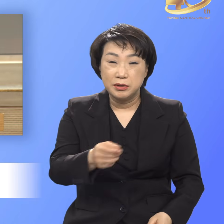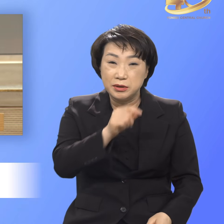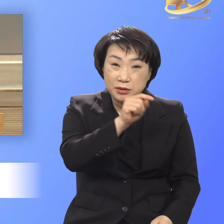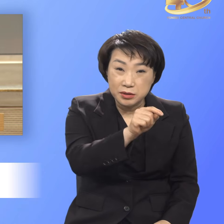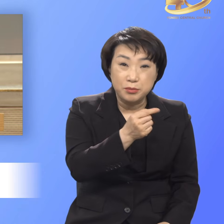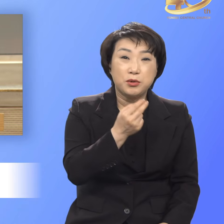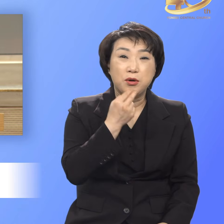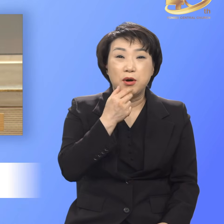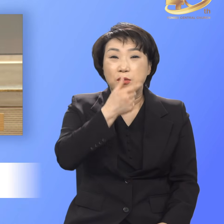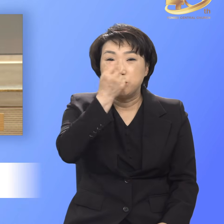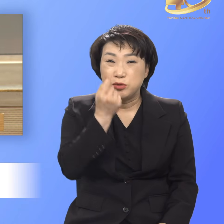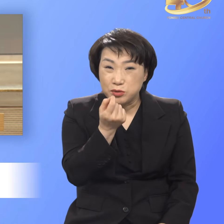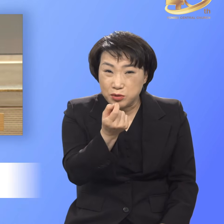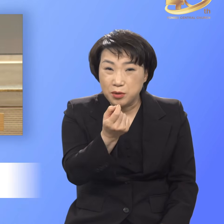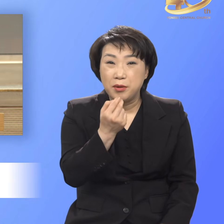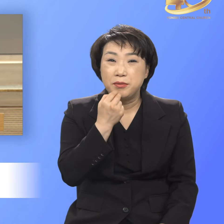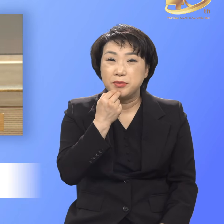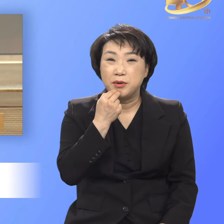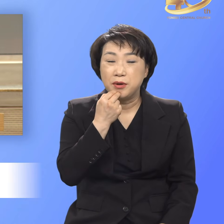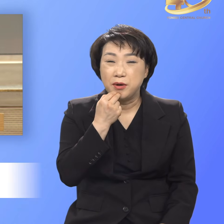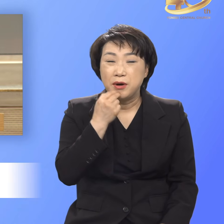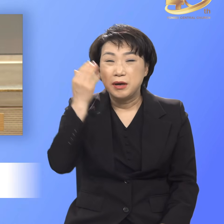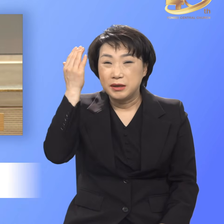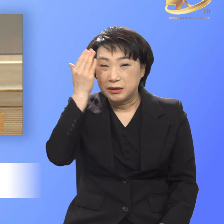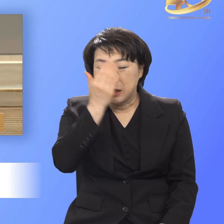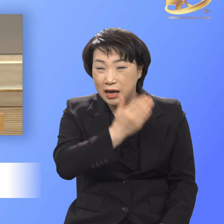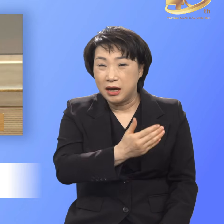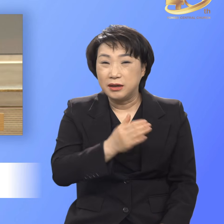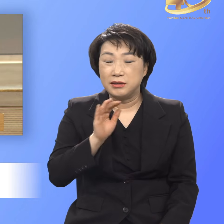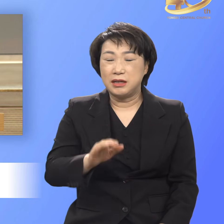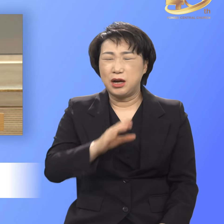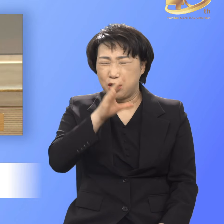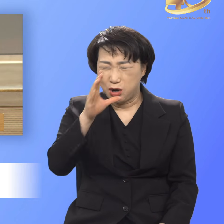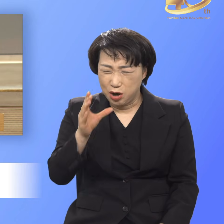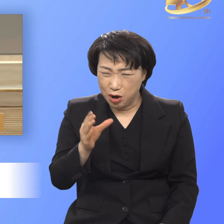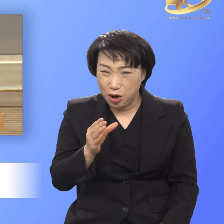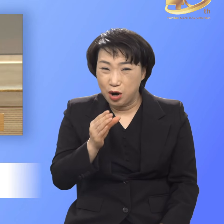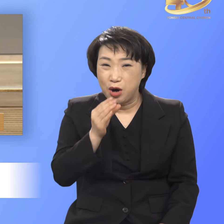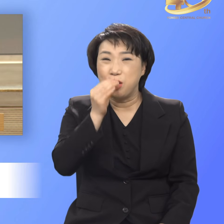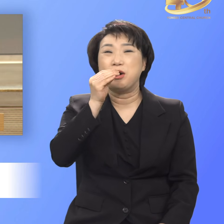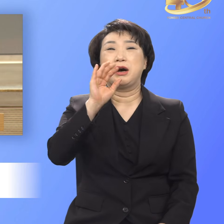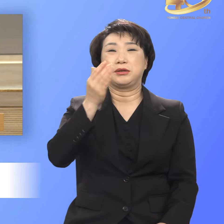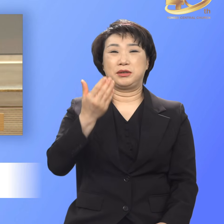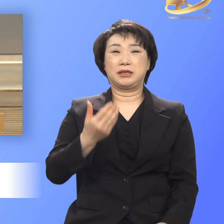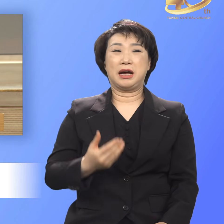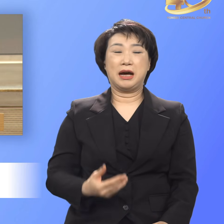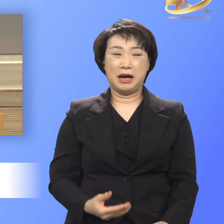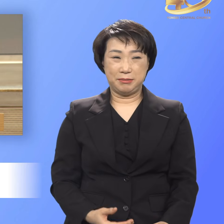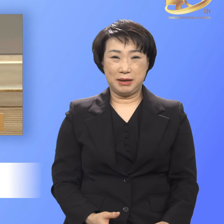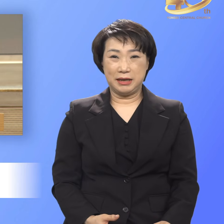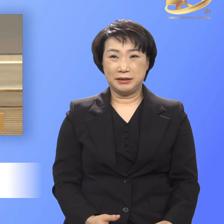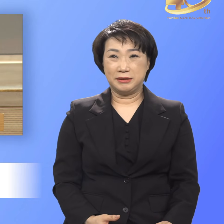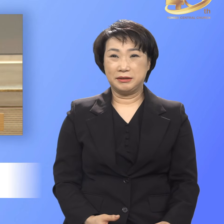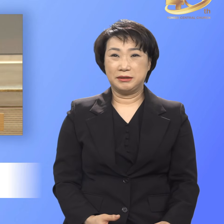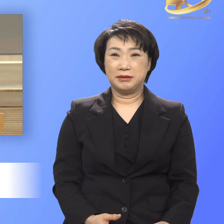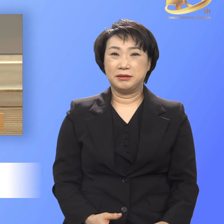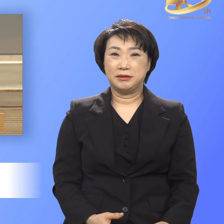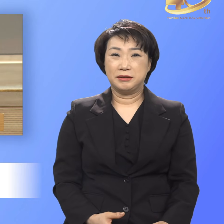점도 없고 흠도 없고 경건함이 가득해야 된다.